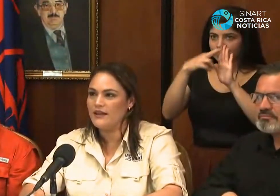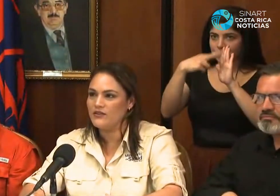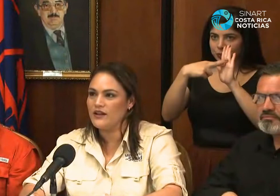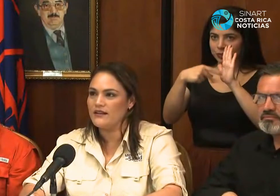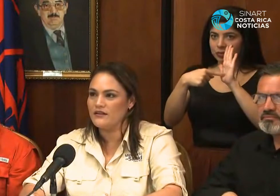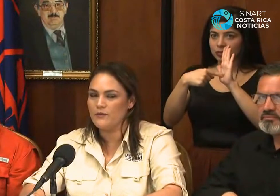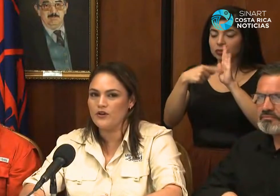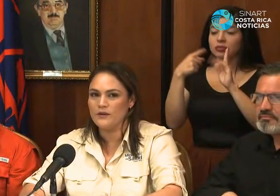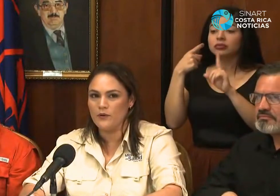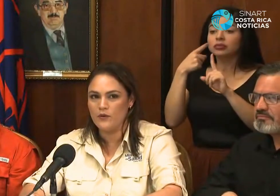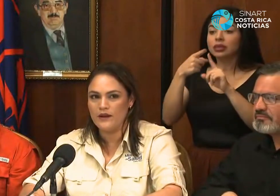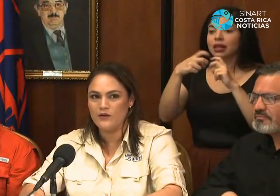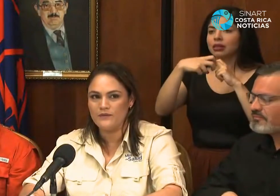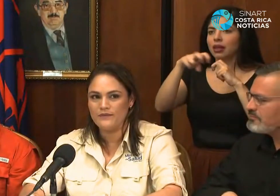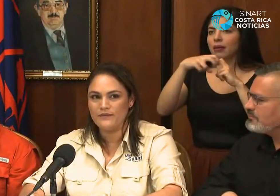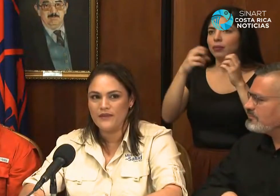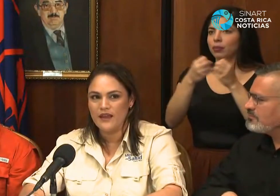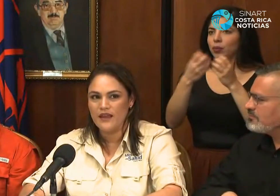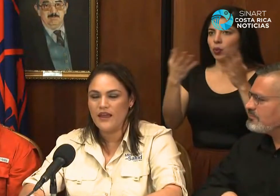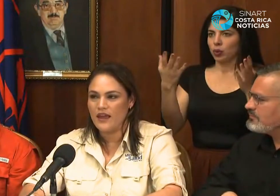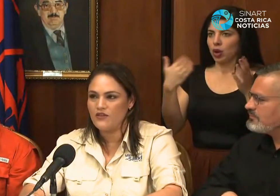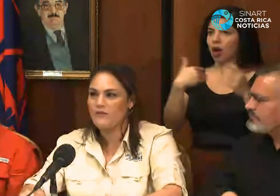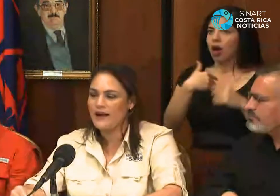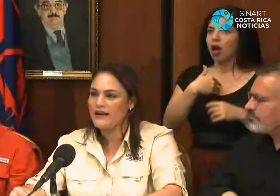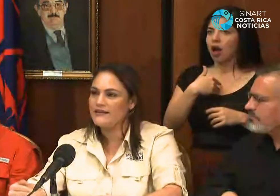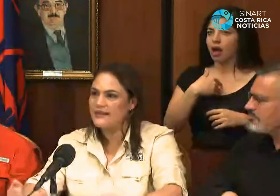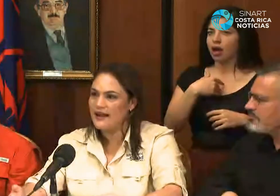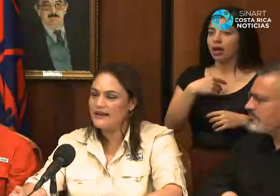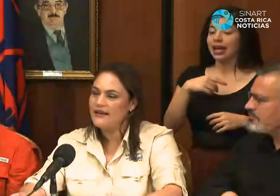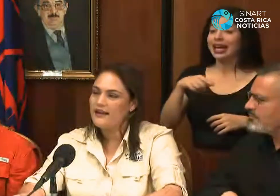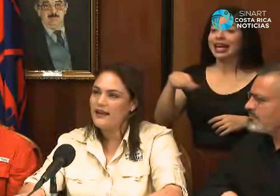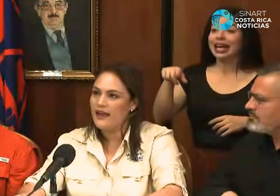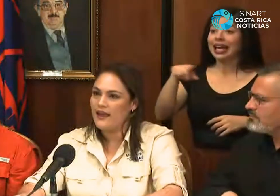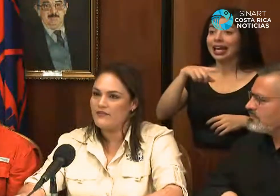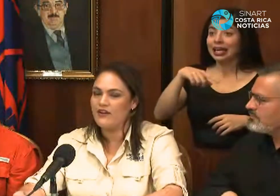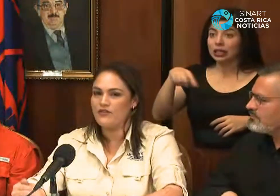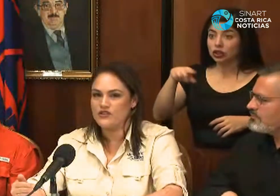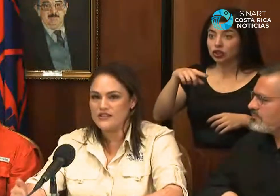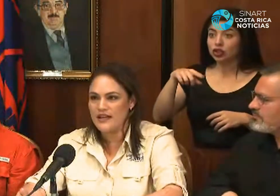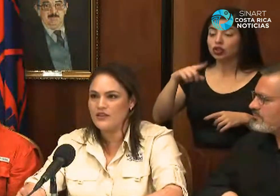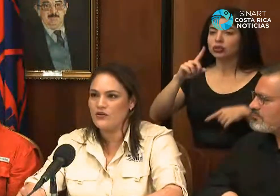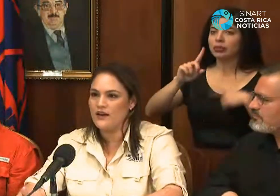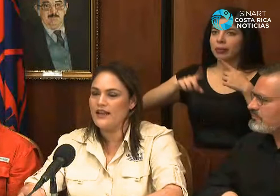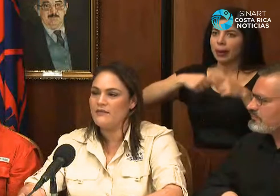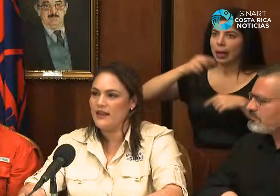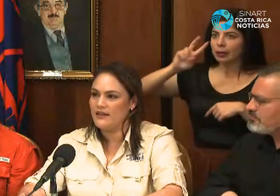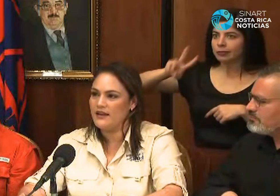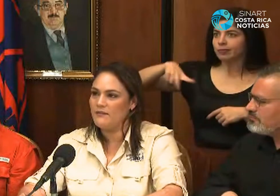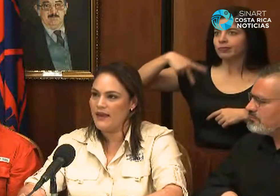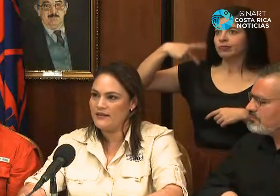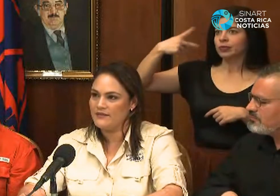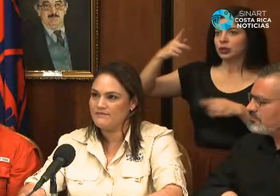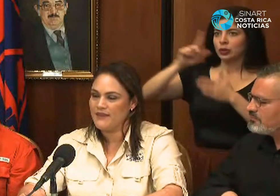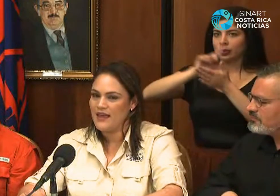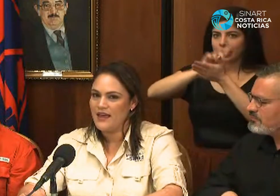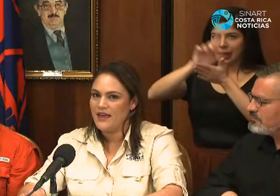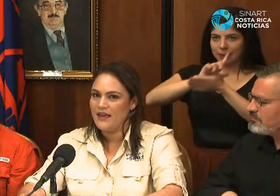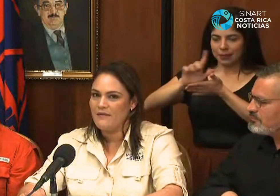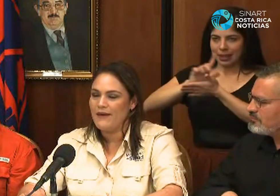van dirigidos al transporte público y ellos van a estar reforzando en las medidas de